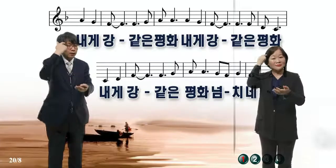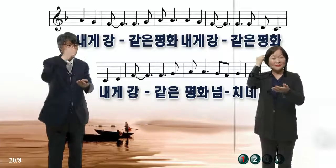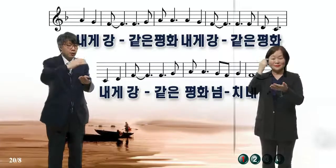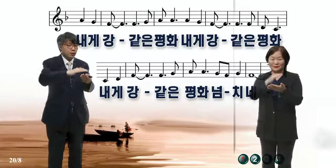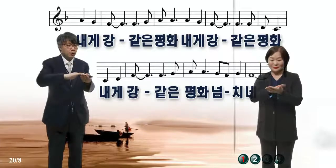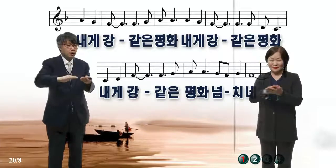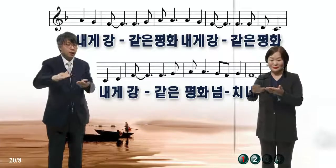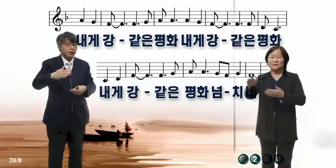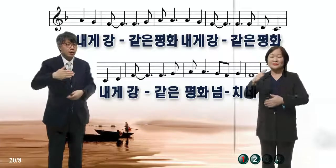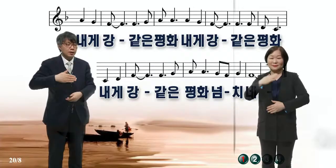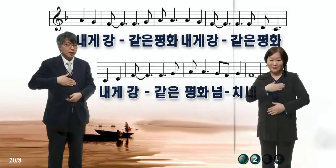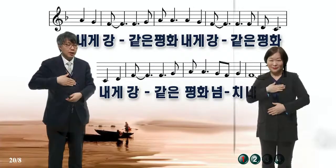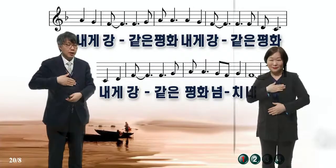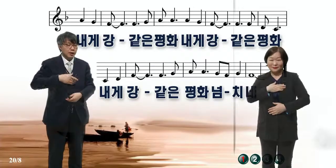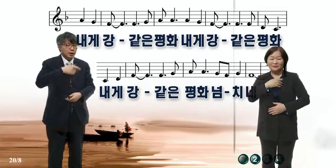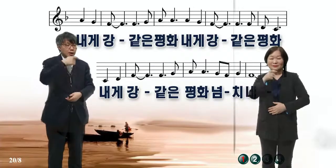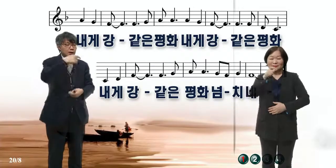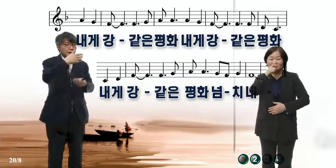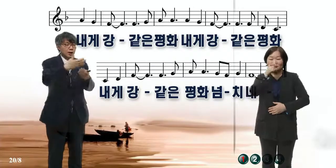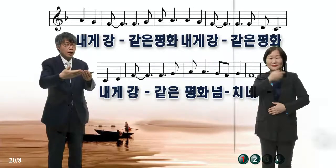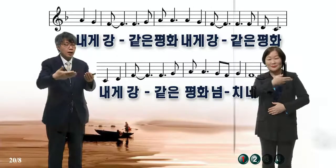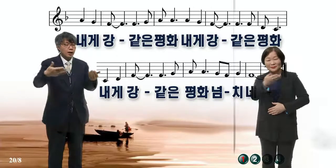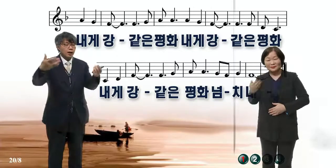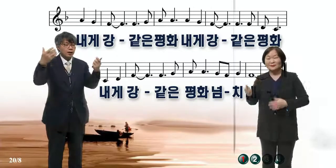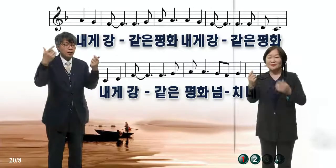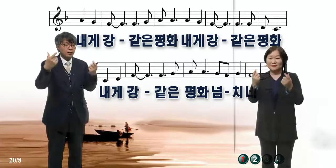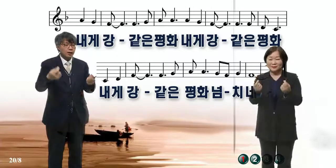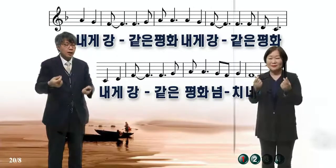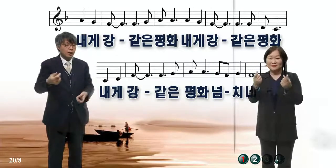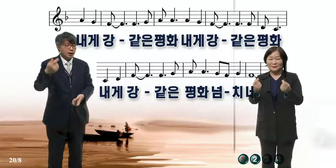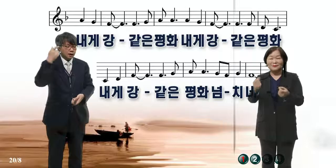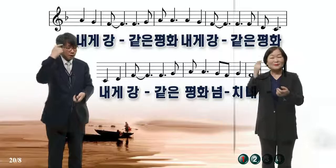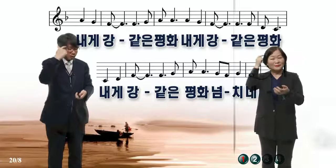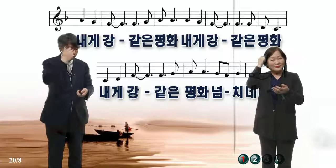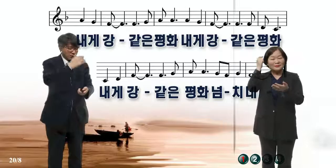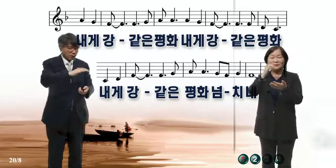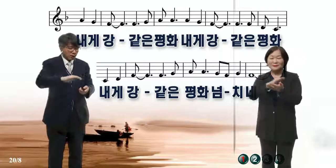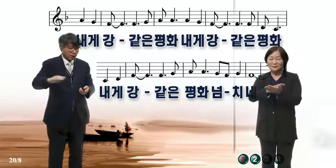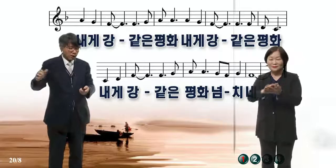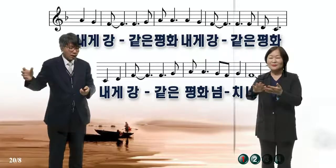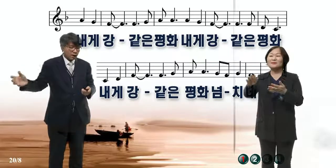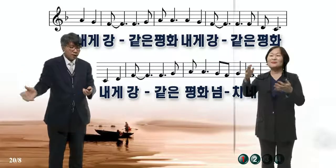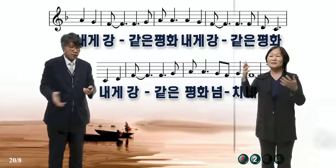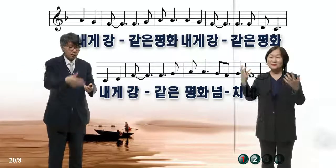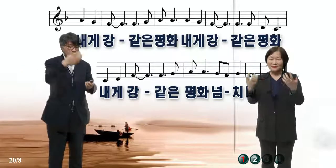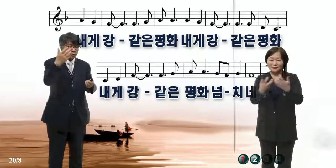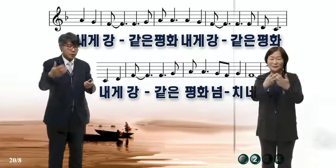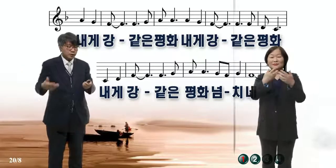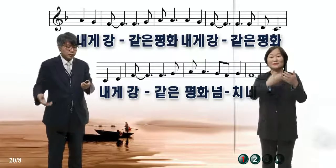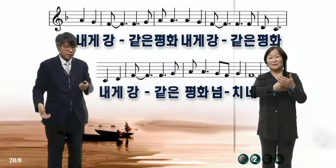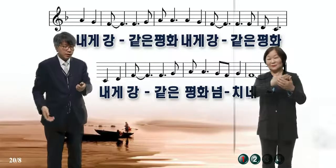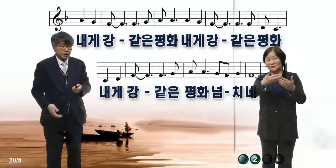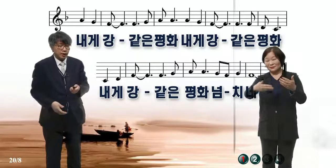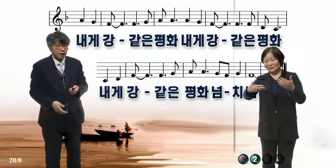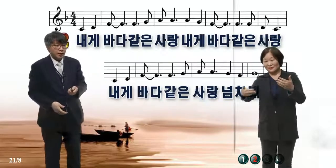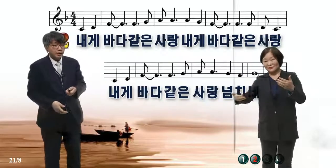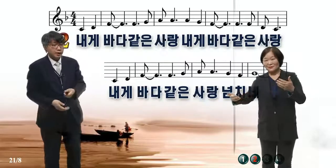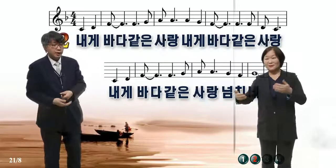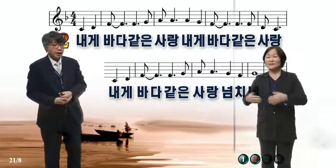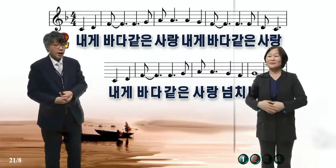같은 평화. 내게 강 같은 평화 넘치네. 내게